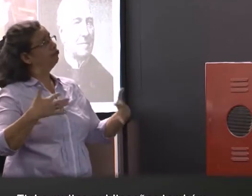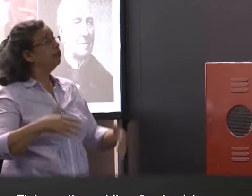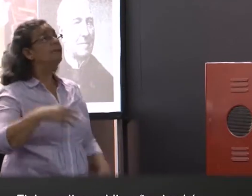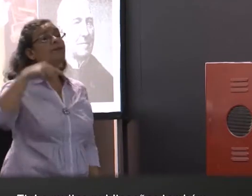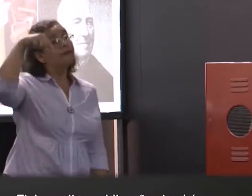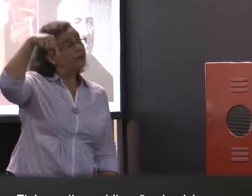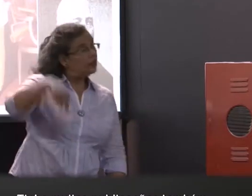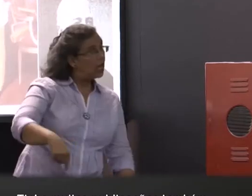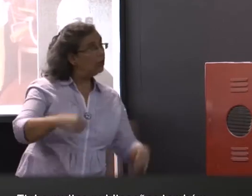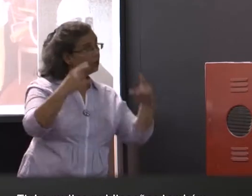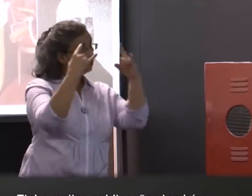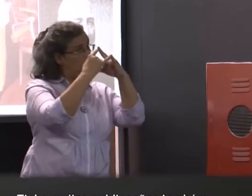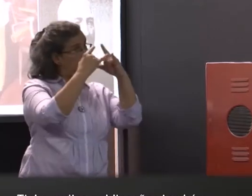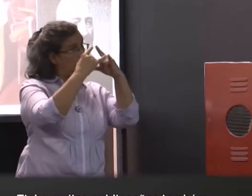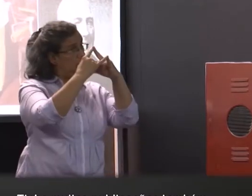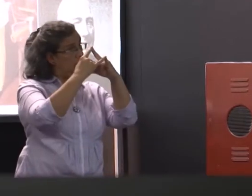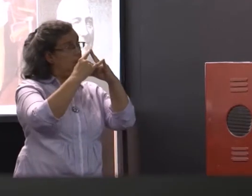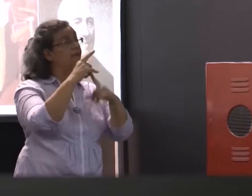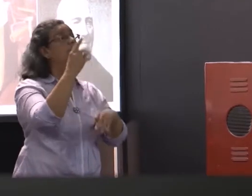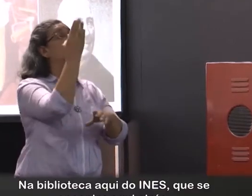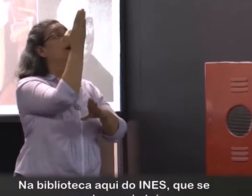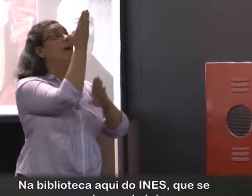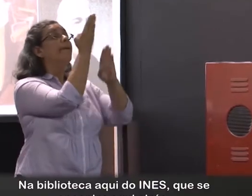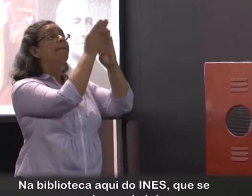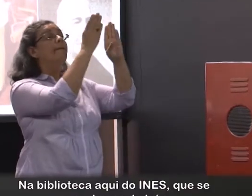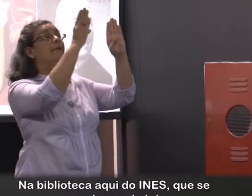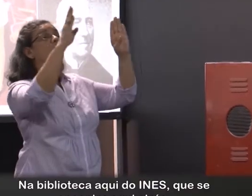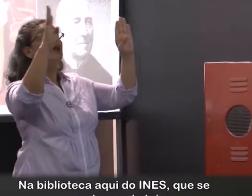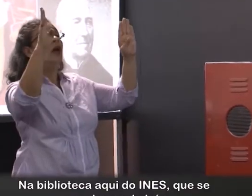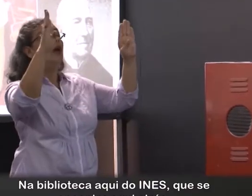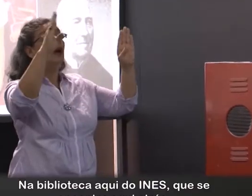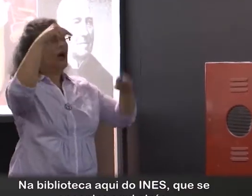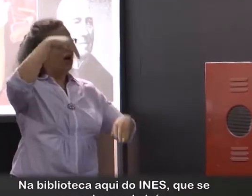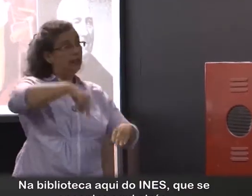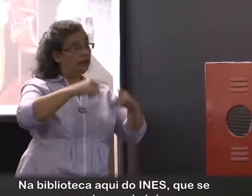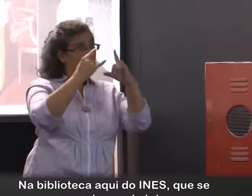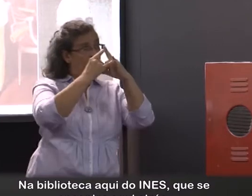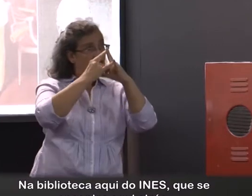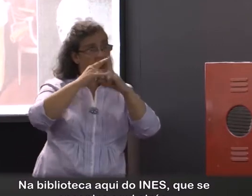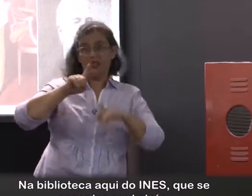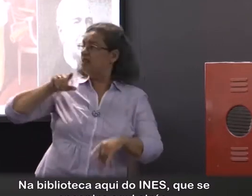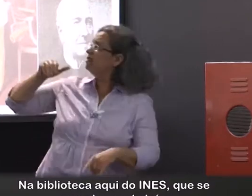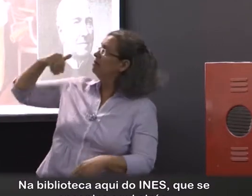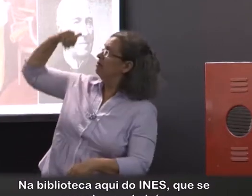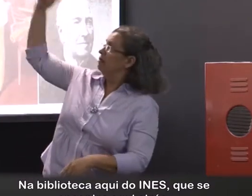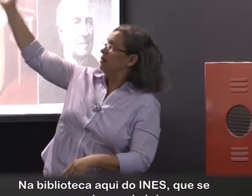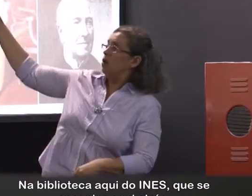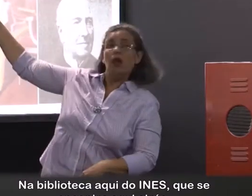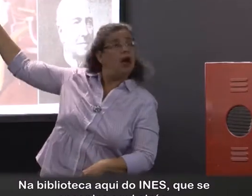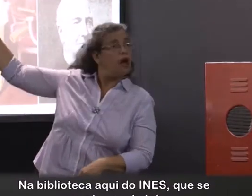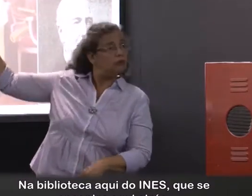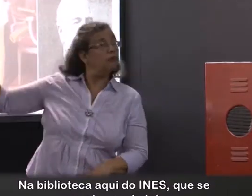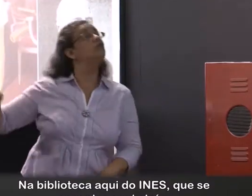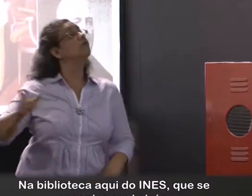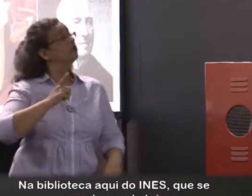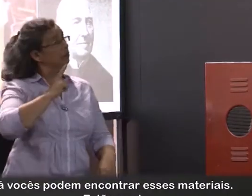publicados também, muitas publicações. E aqui no INES, tem na biblioteca, aqui no INES, se encontra aqui atrás, né,